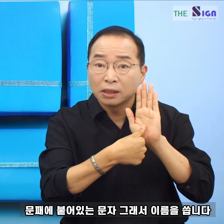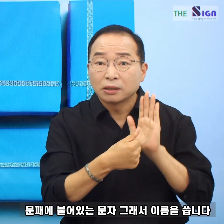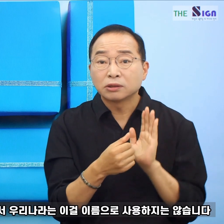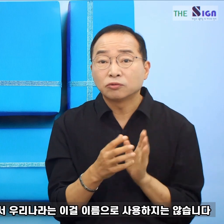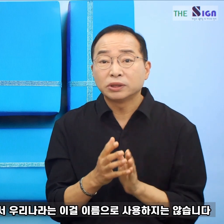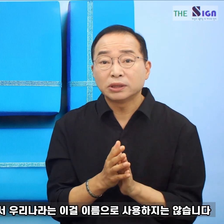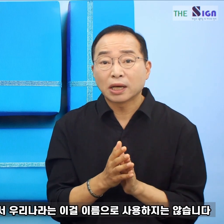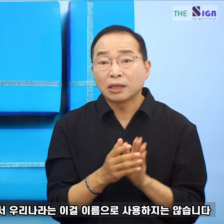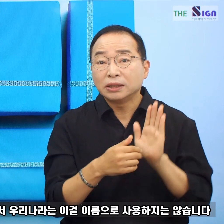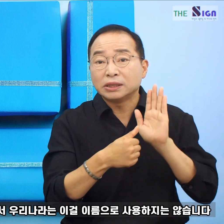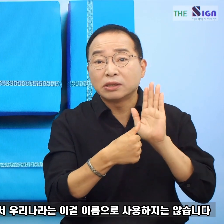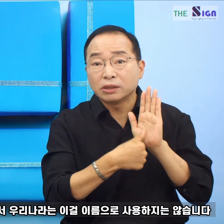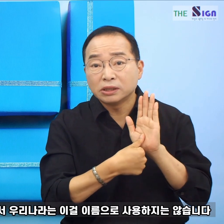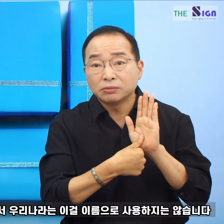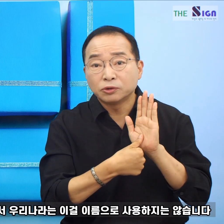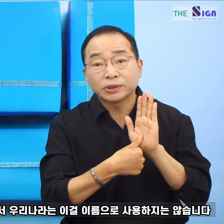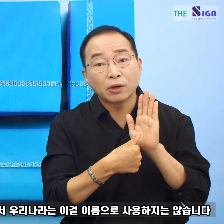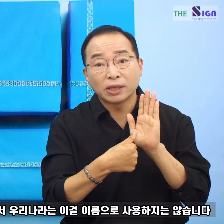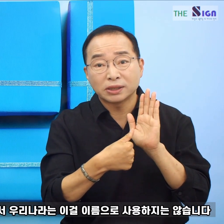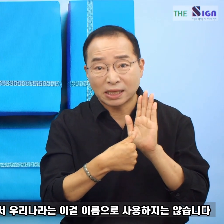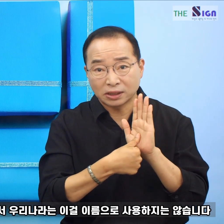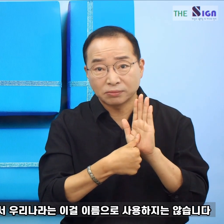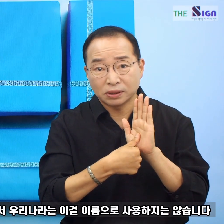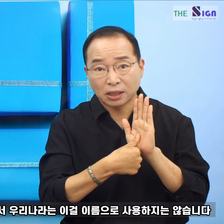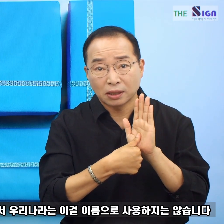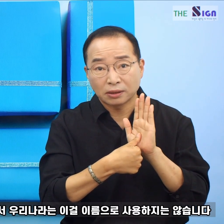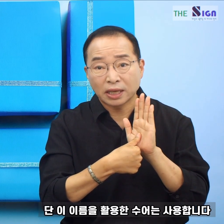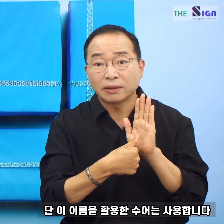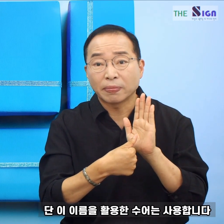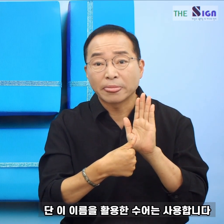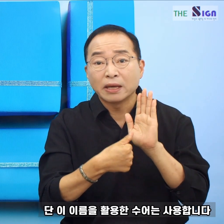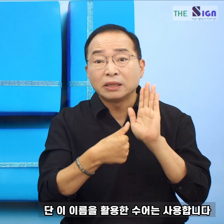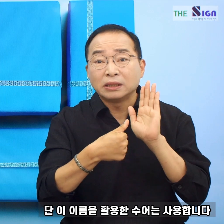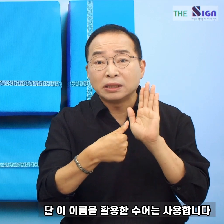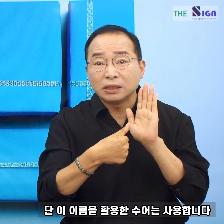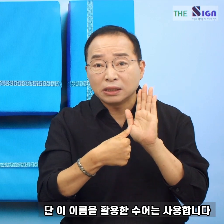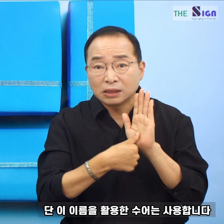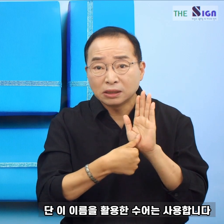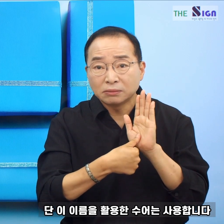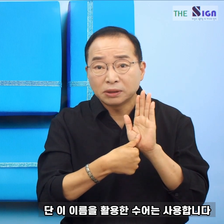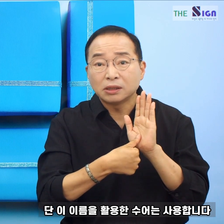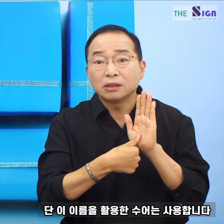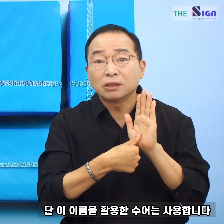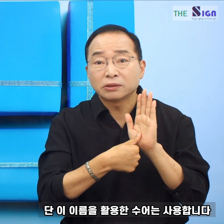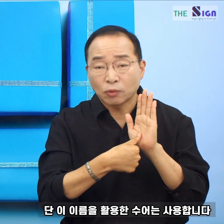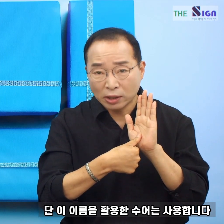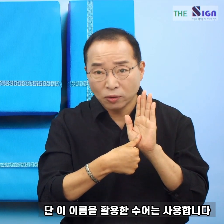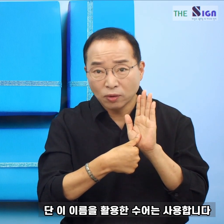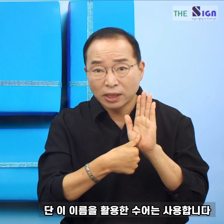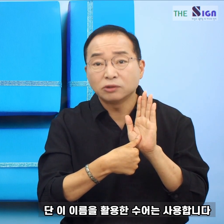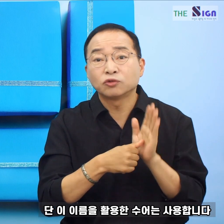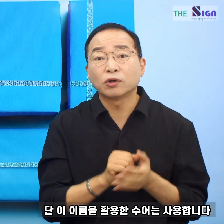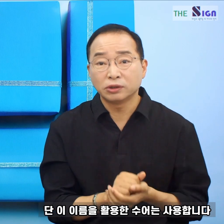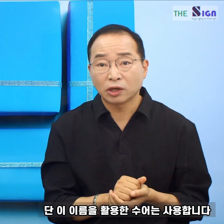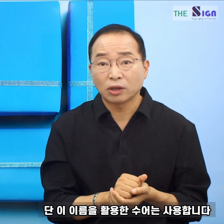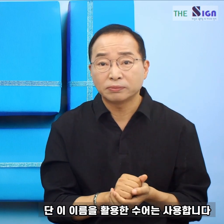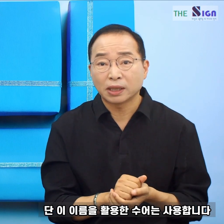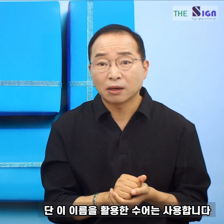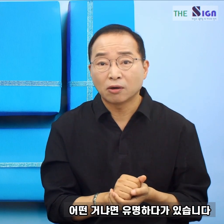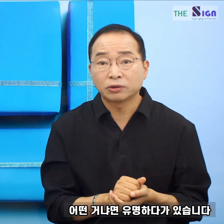그래서 우리나라는 이걸 이름으로 사용하지는 않습니다. 단 이 이름을 활용한 수어는 사용합니다. 어떤